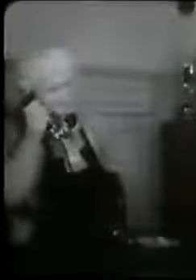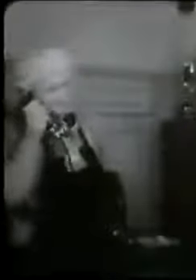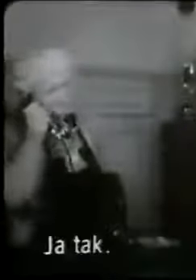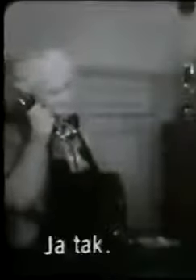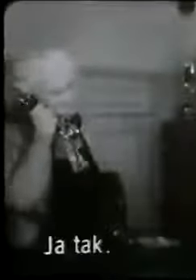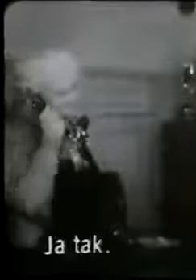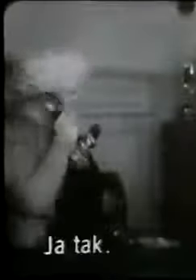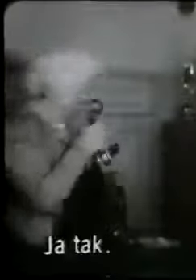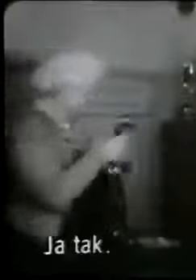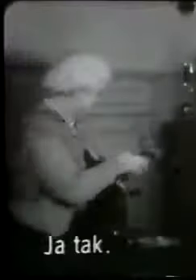Ja, tak.